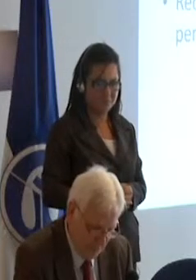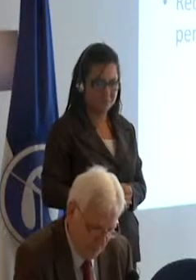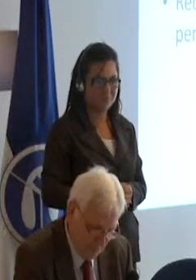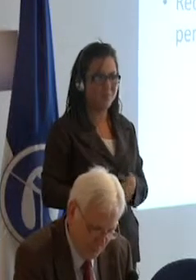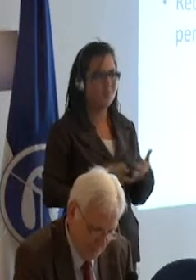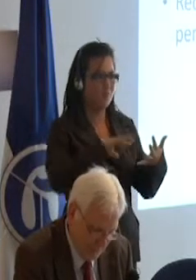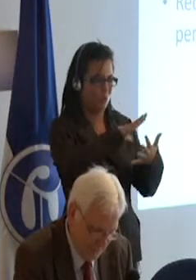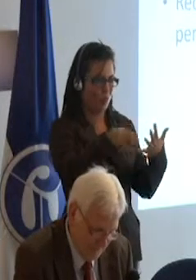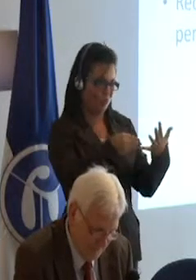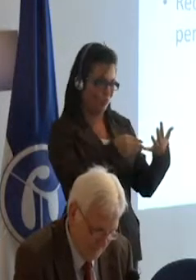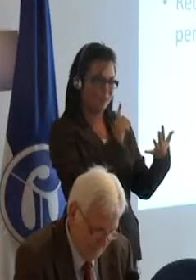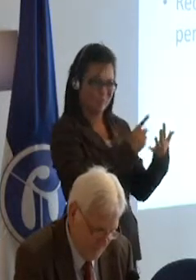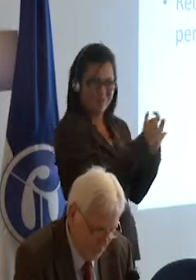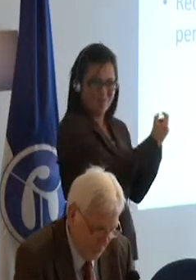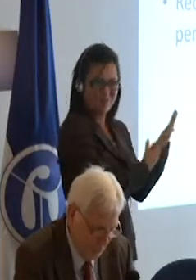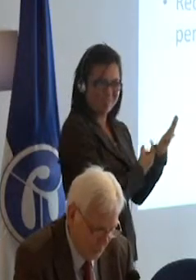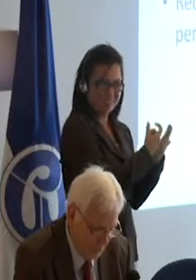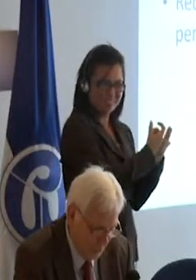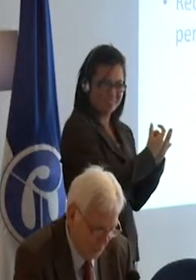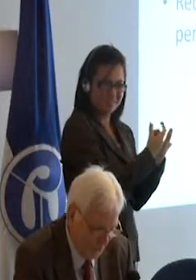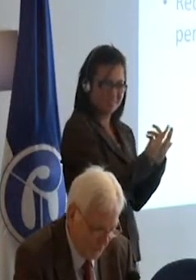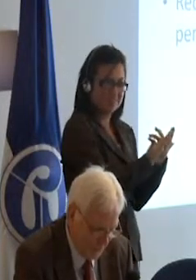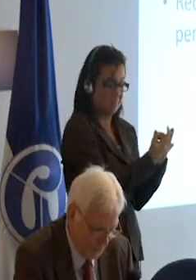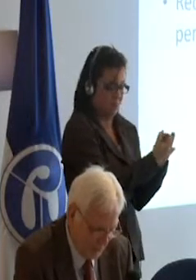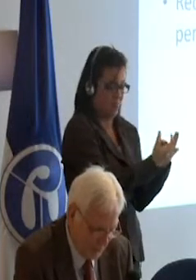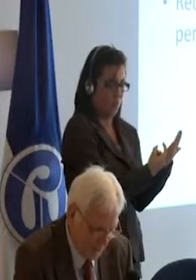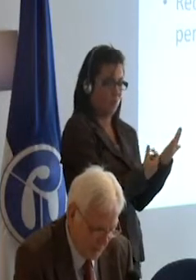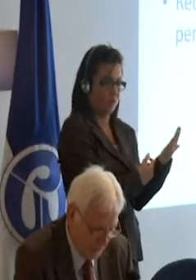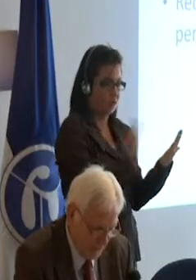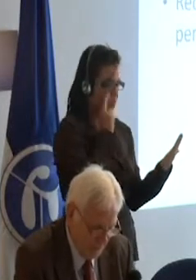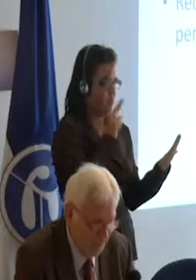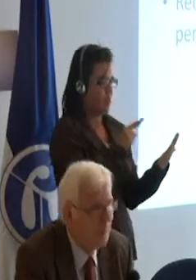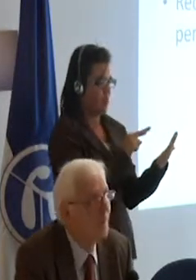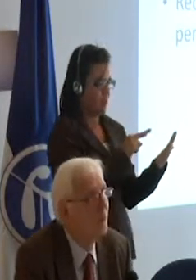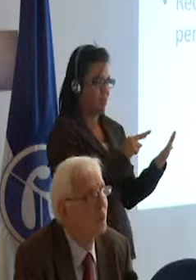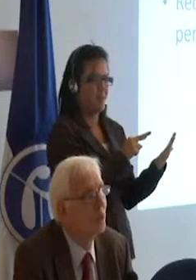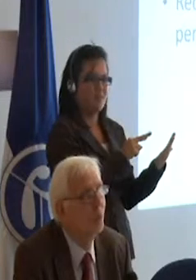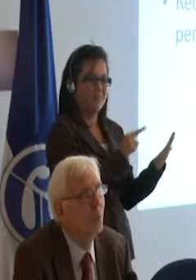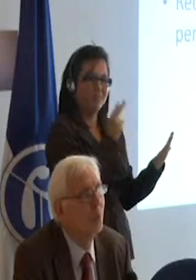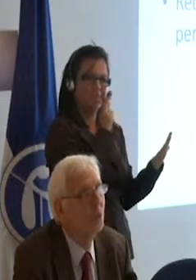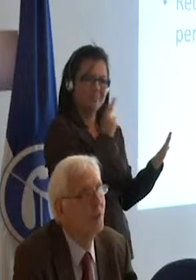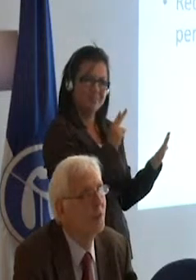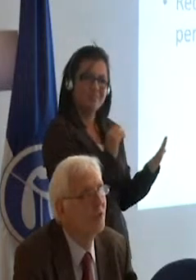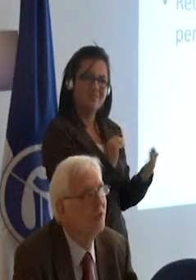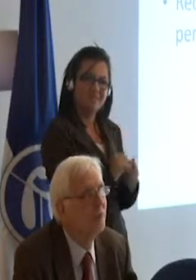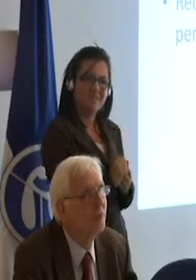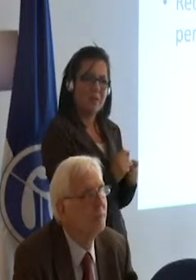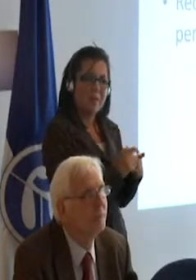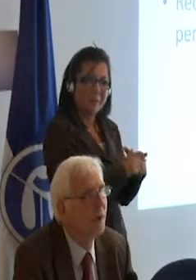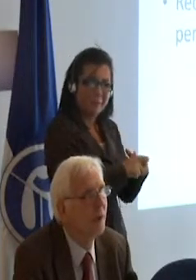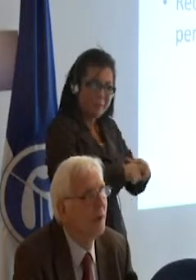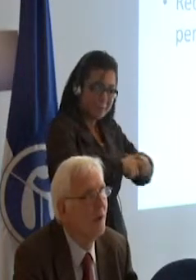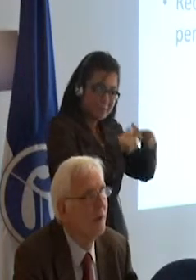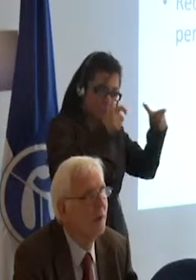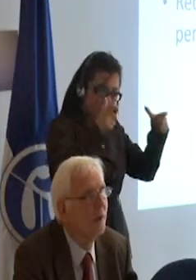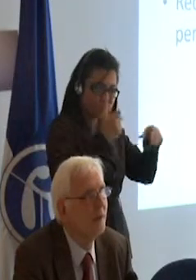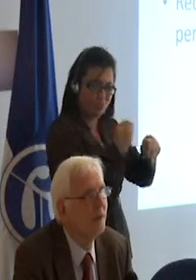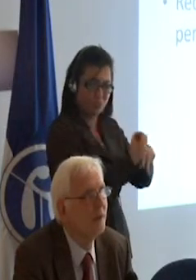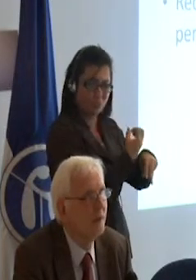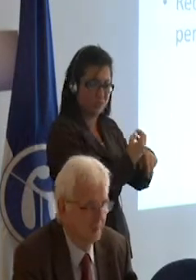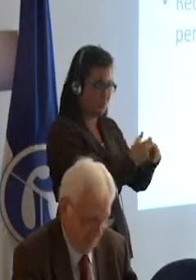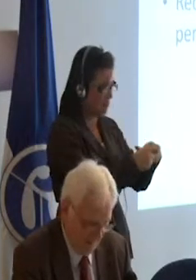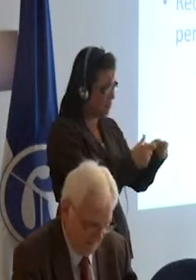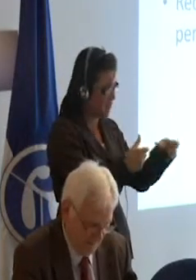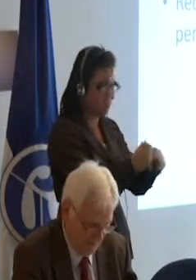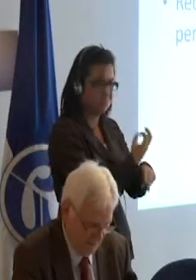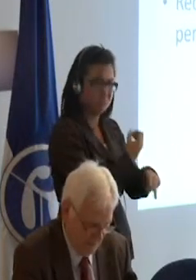A partir de las encuestas pudimos ver que una mayoría de estos docentes se